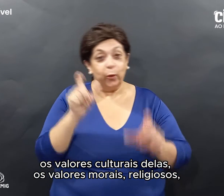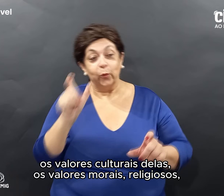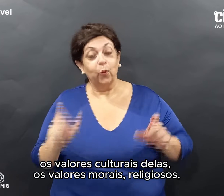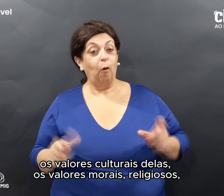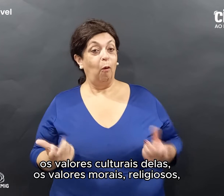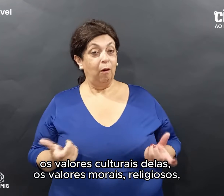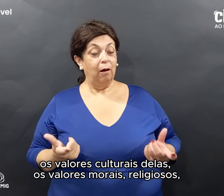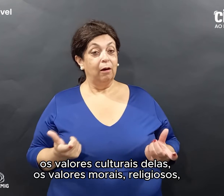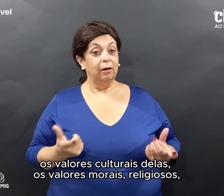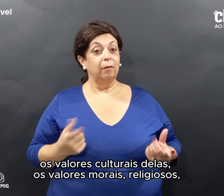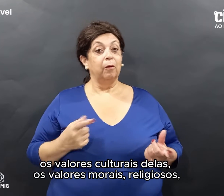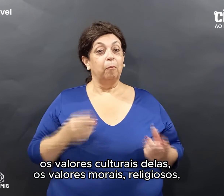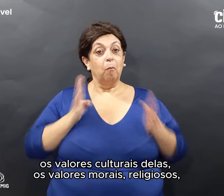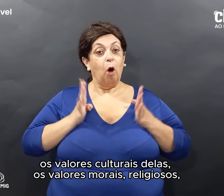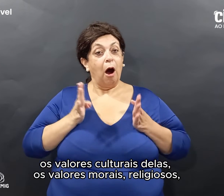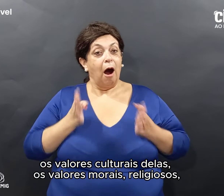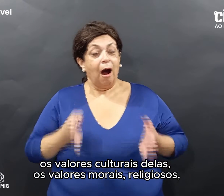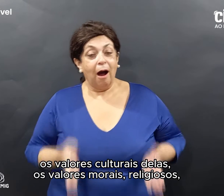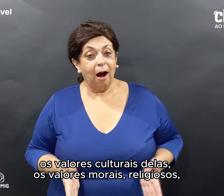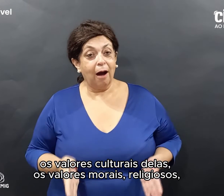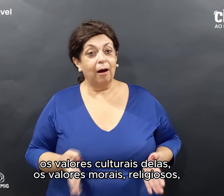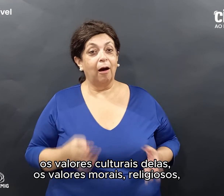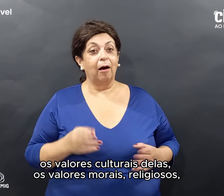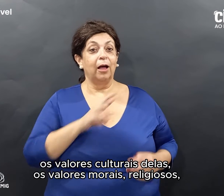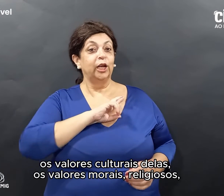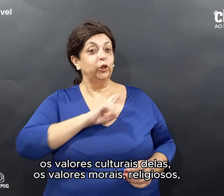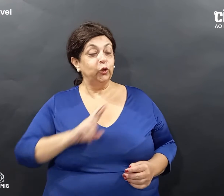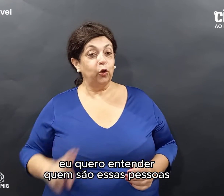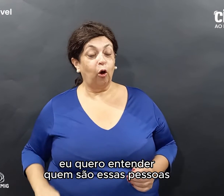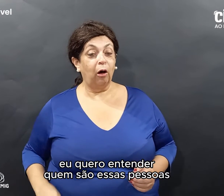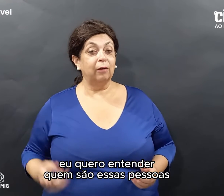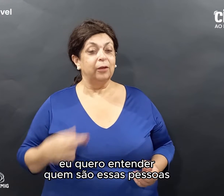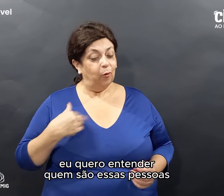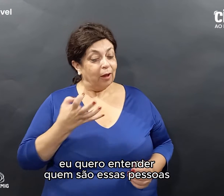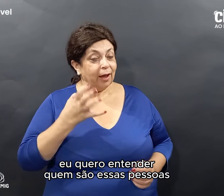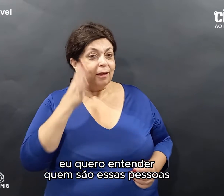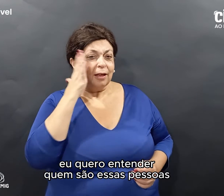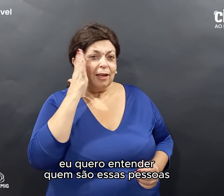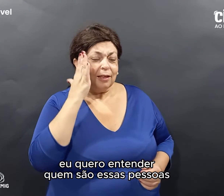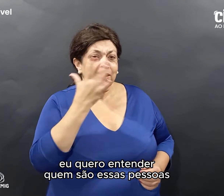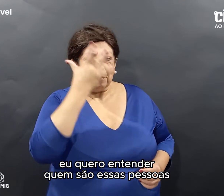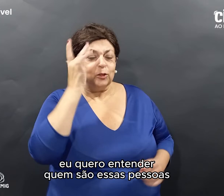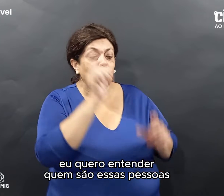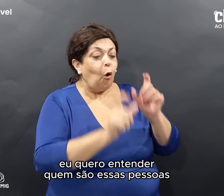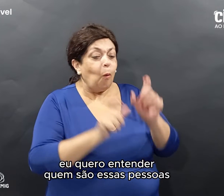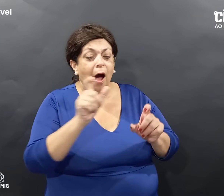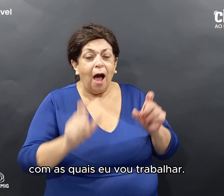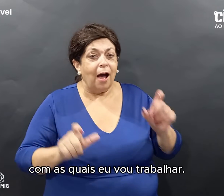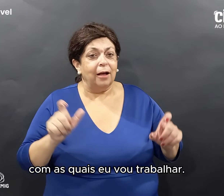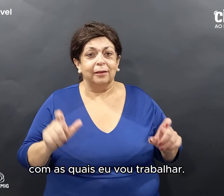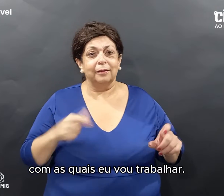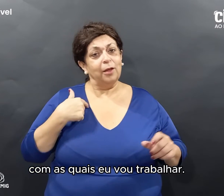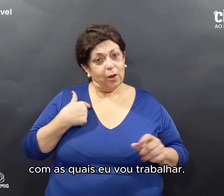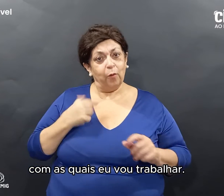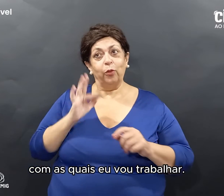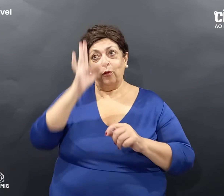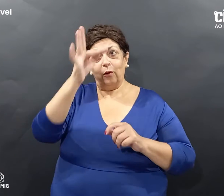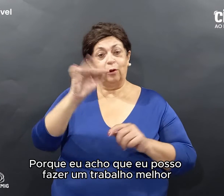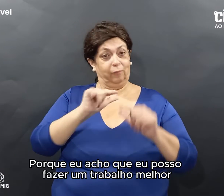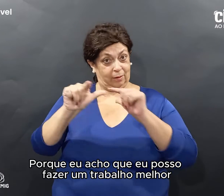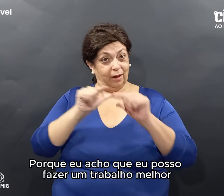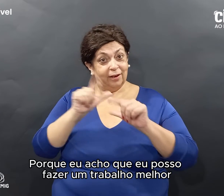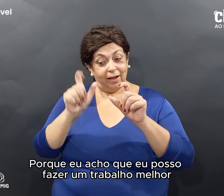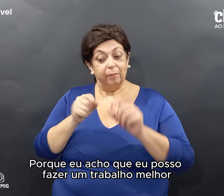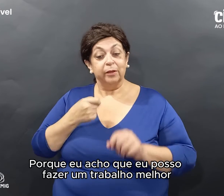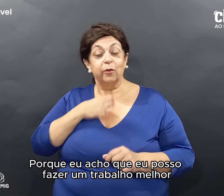valores morais, religiosos. Eu quero entender quem são essas pessoas com as quais eu vou trabalhar,